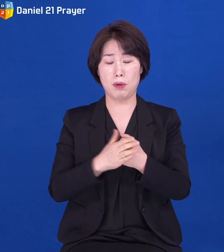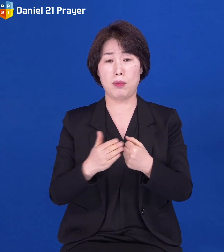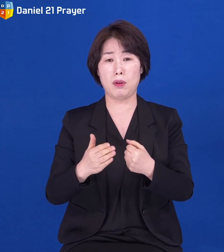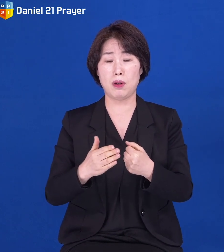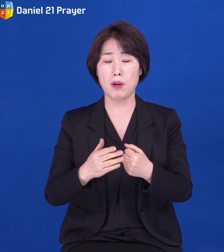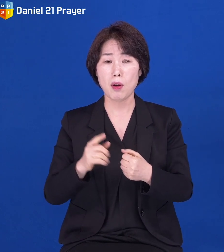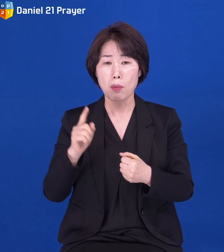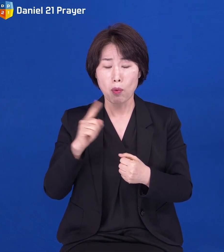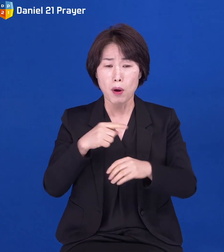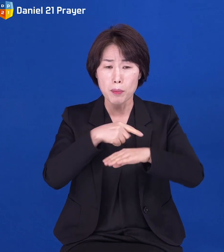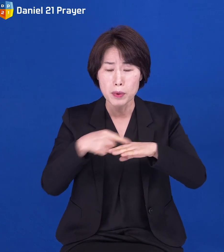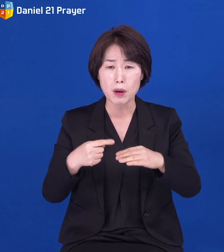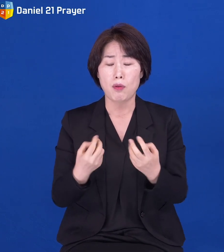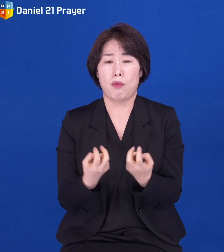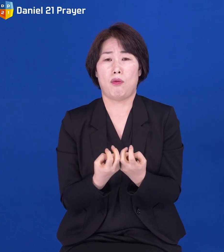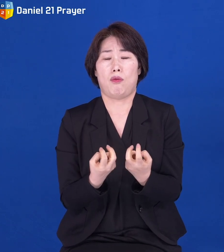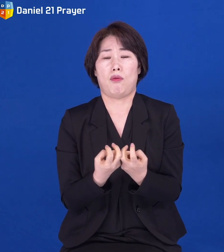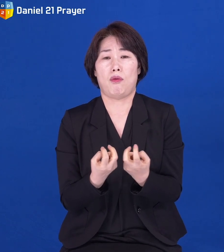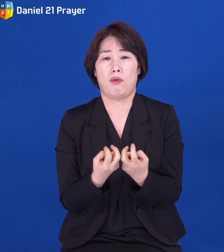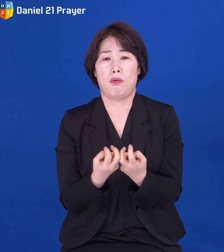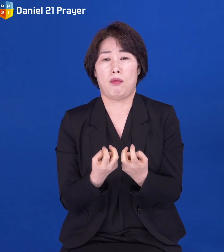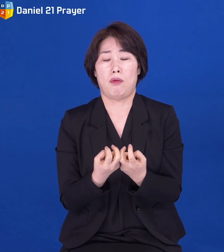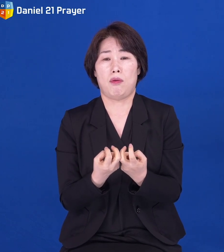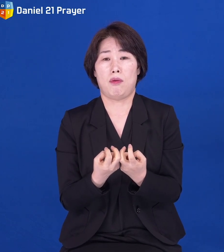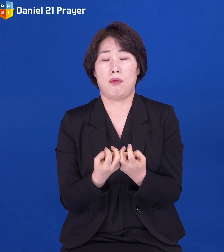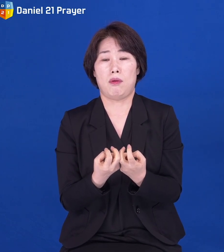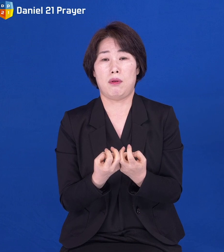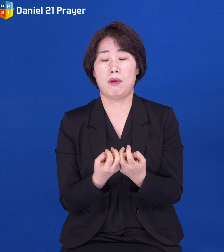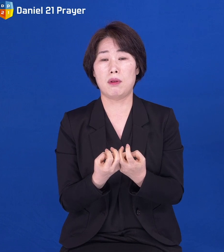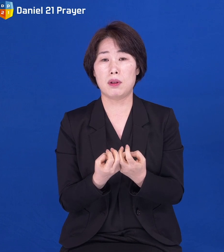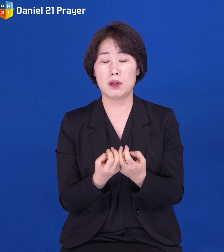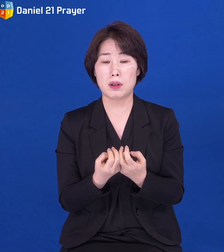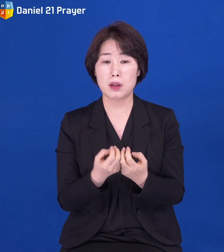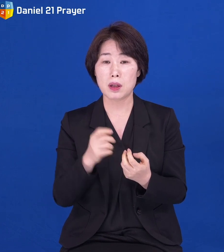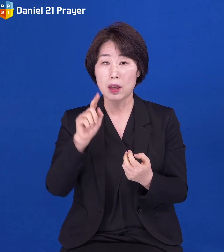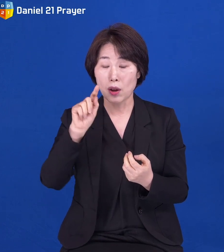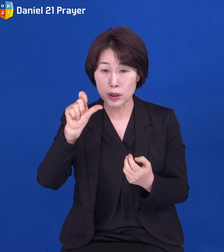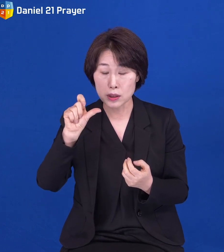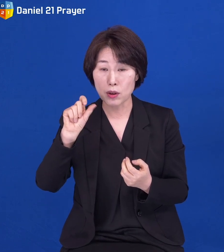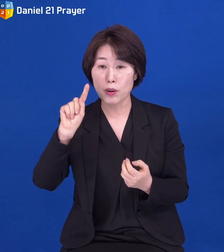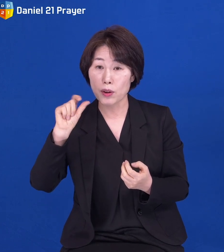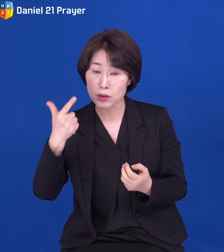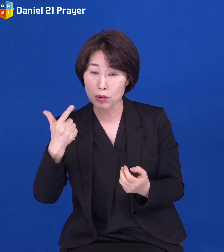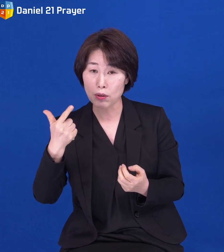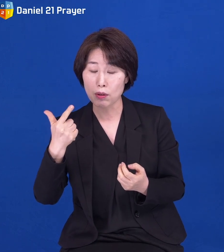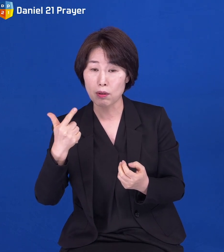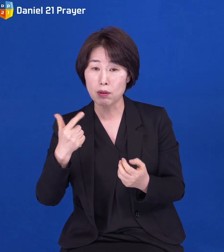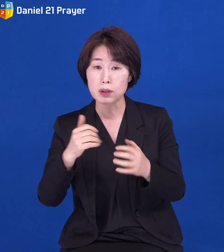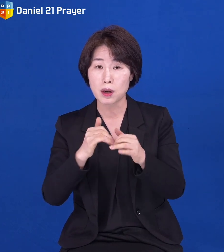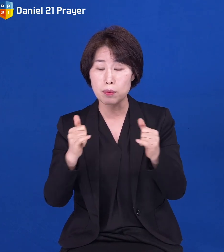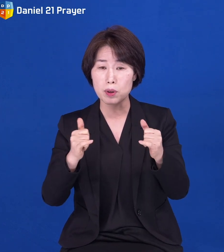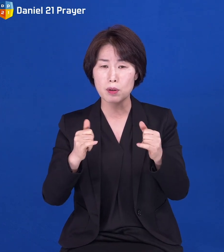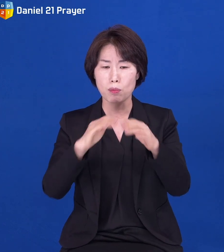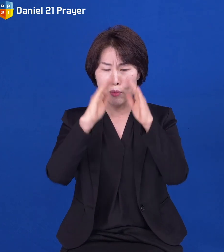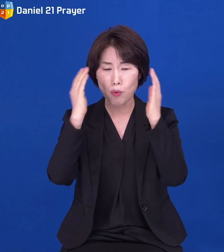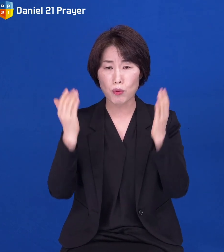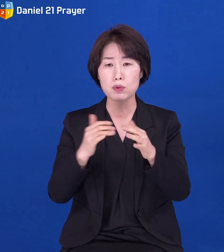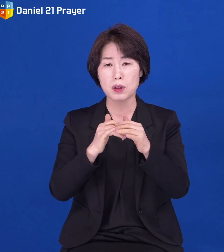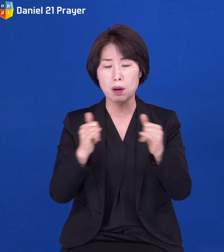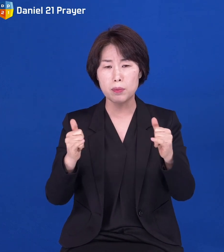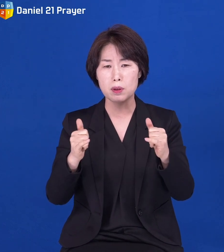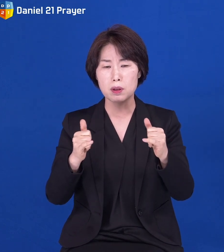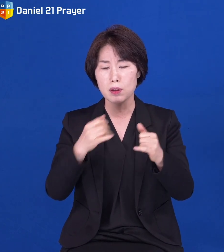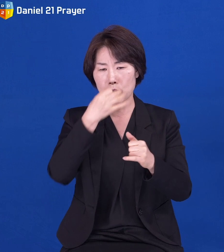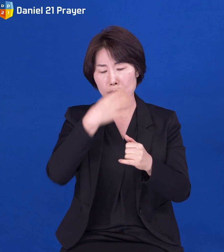많은, 그리고 카메라 팀이 거의 한 10분, 15분들이 세팅이 다 되어 있어가지고 그분들이 다 집에 가야 되는 그런 상황인